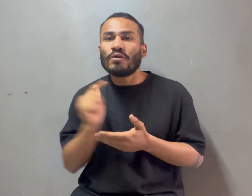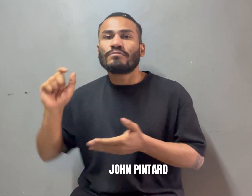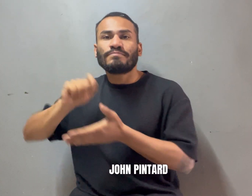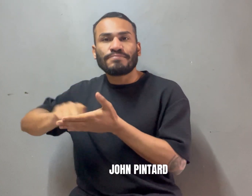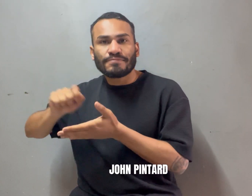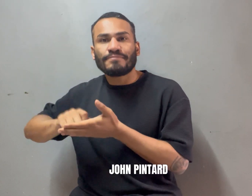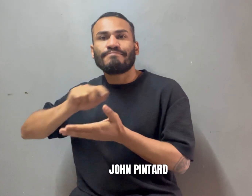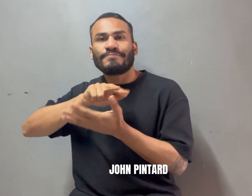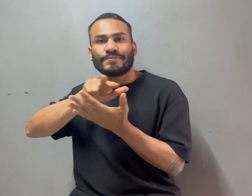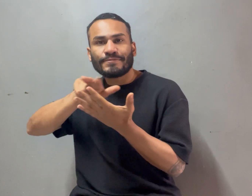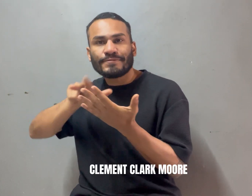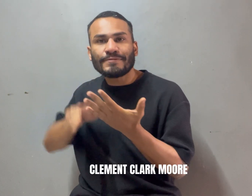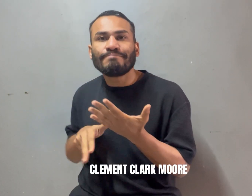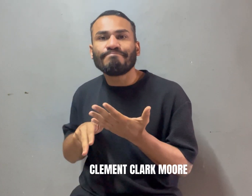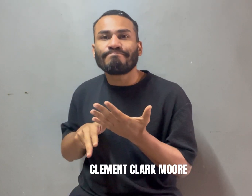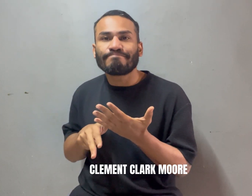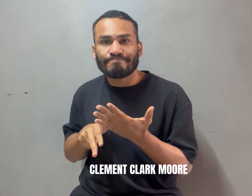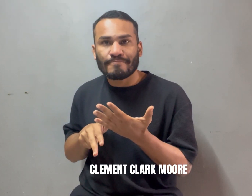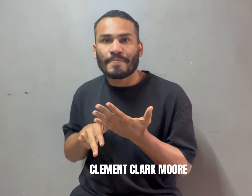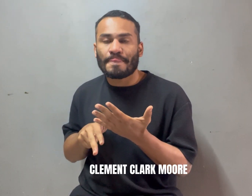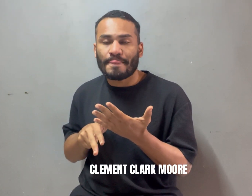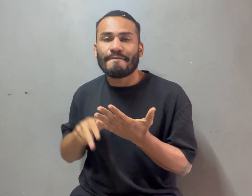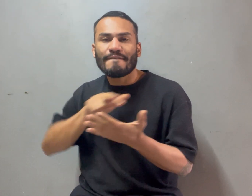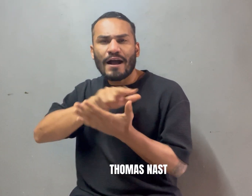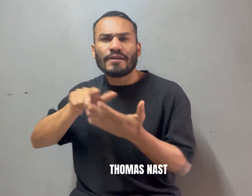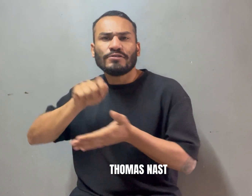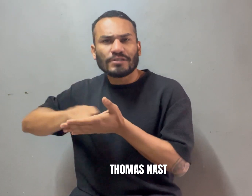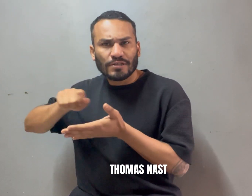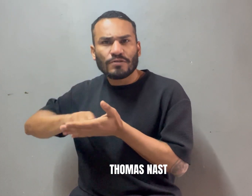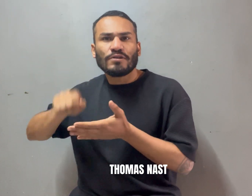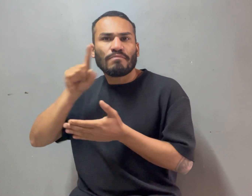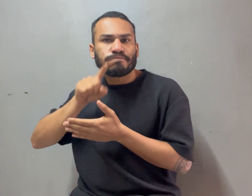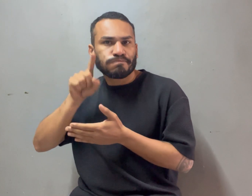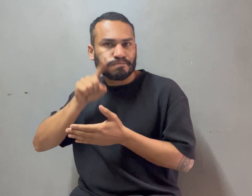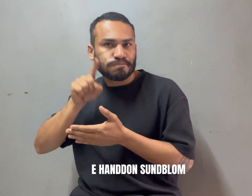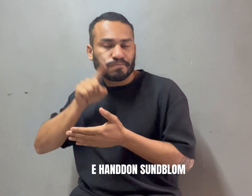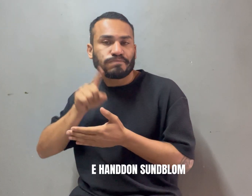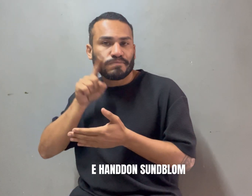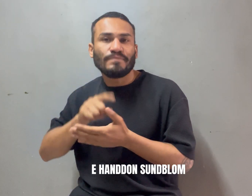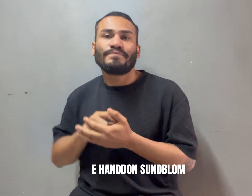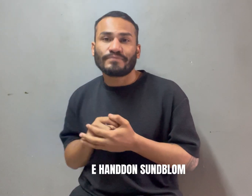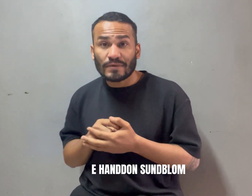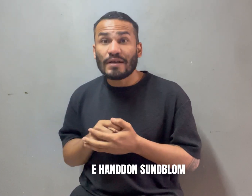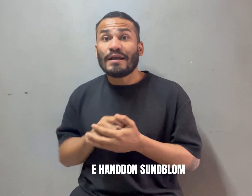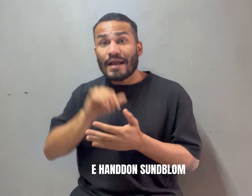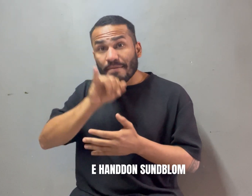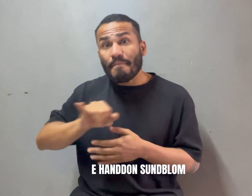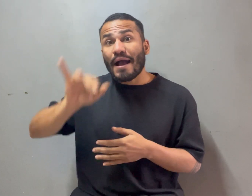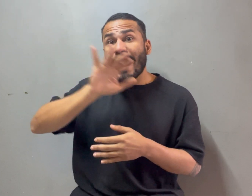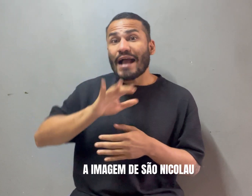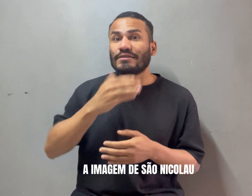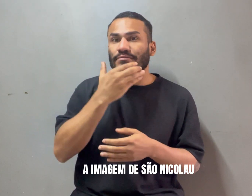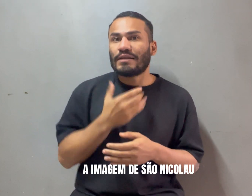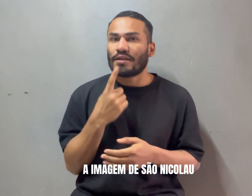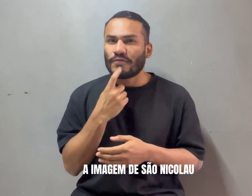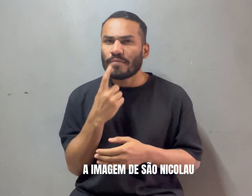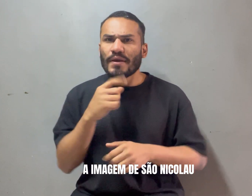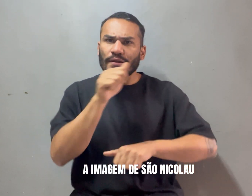John Pintard, Clement Clarke Moore, Thomas Nast e Randall Sandblom. A imagem de São Nicolau